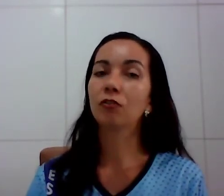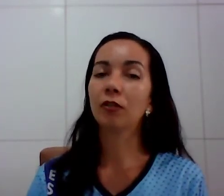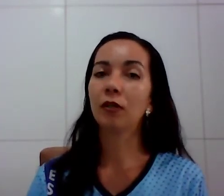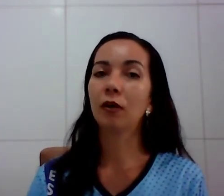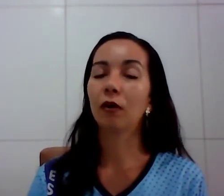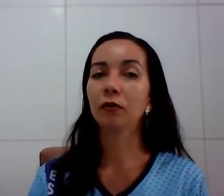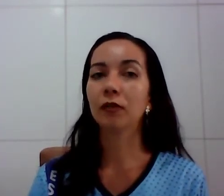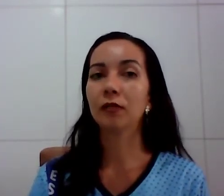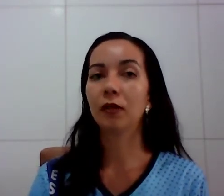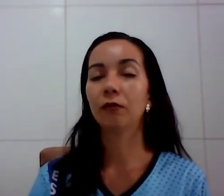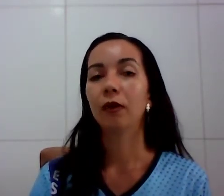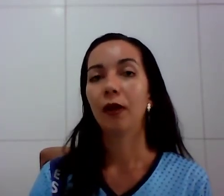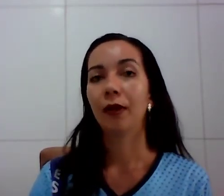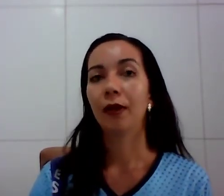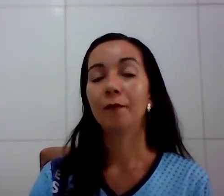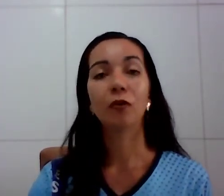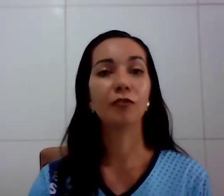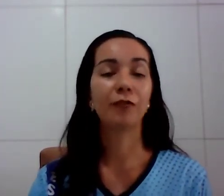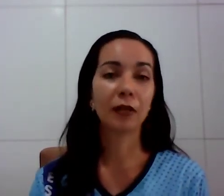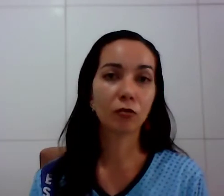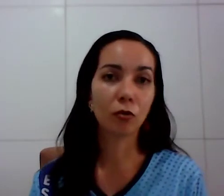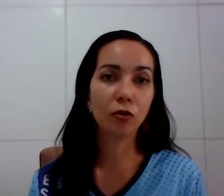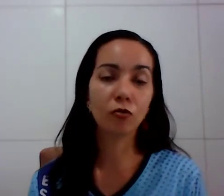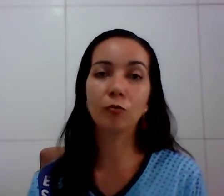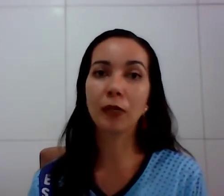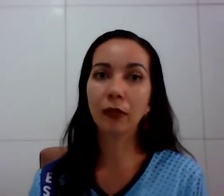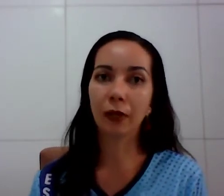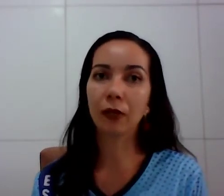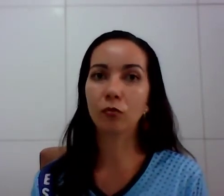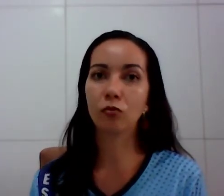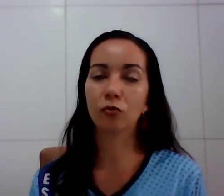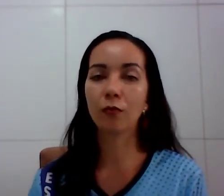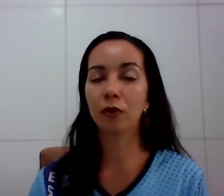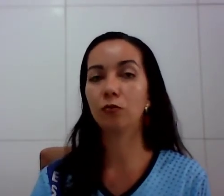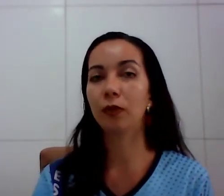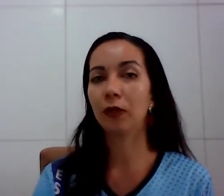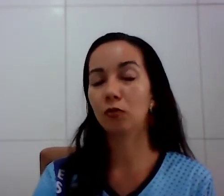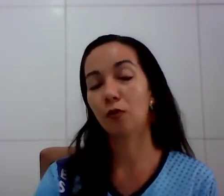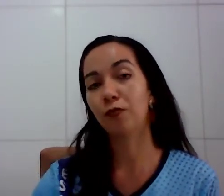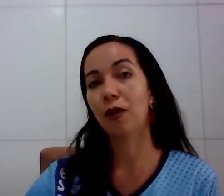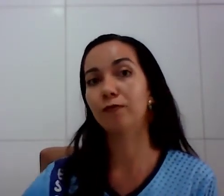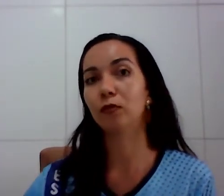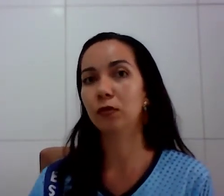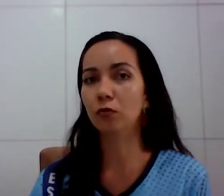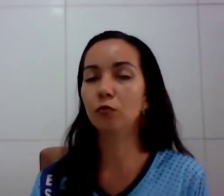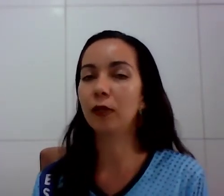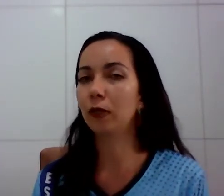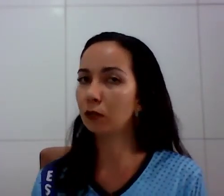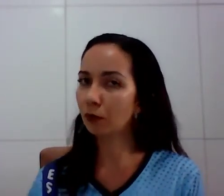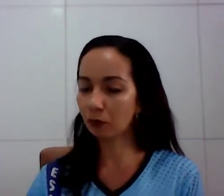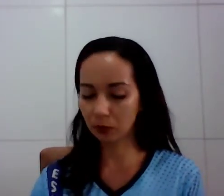que aconteceram, modificações dos brinquedos, como eram os brinquedos, qual foi a evolução dos brinquedos, foram coisas bem